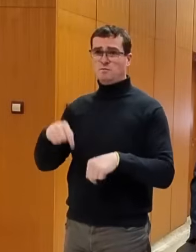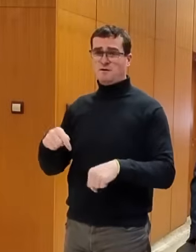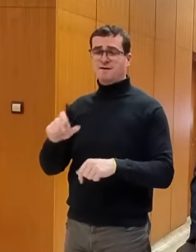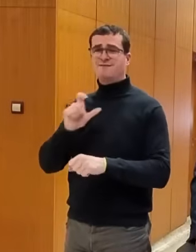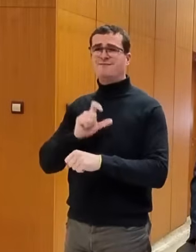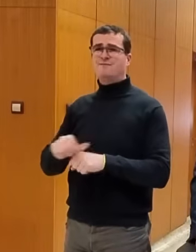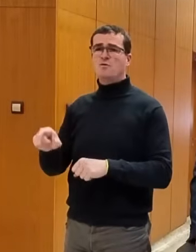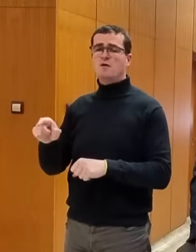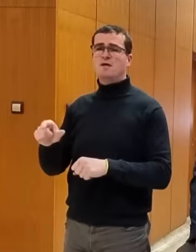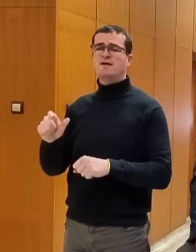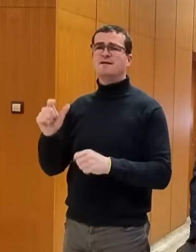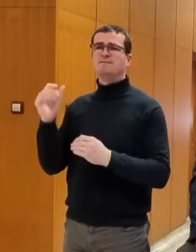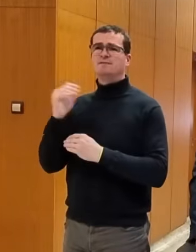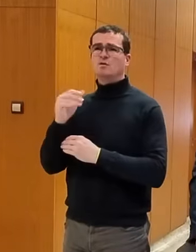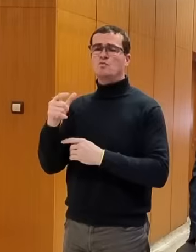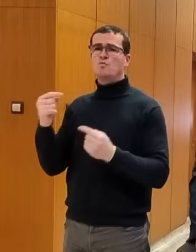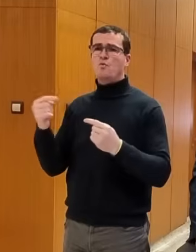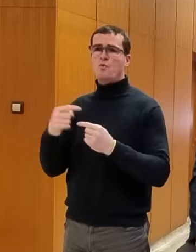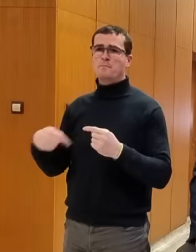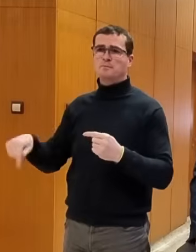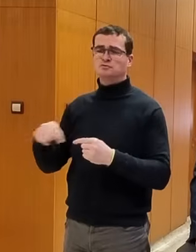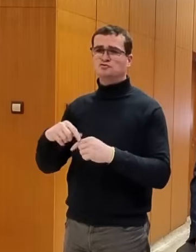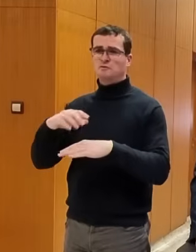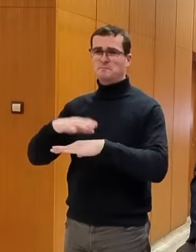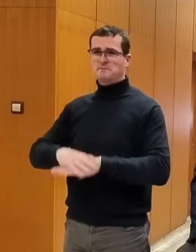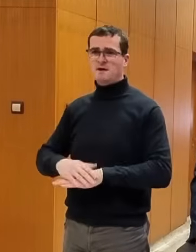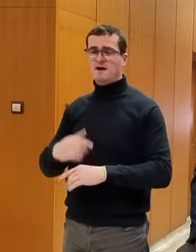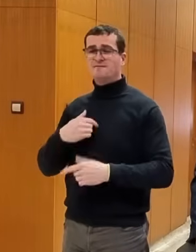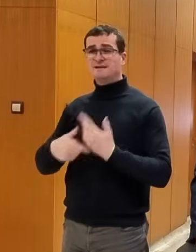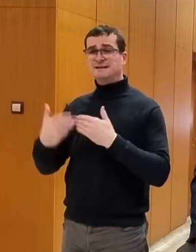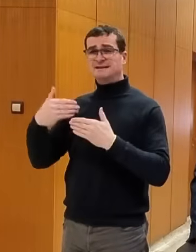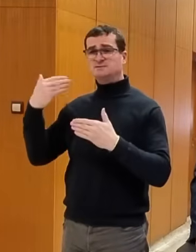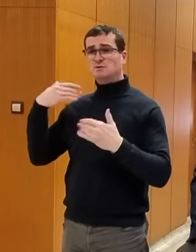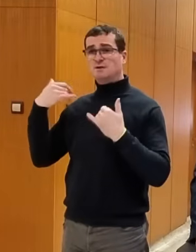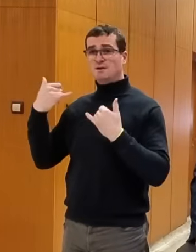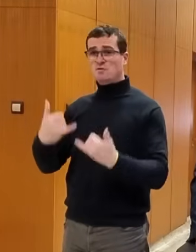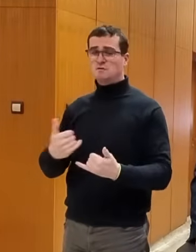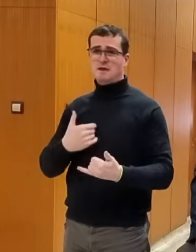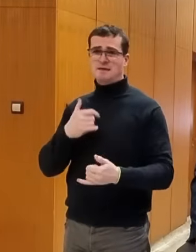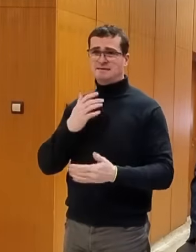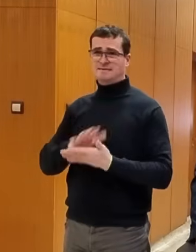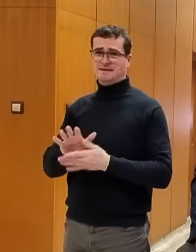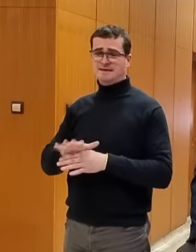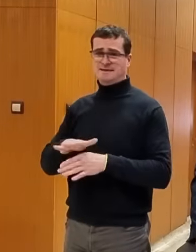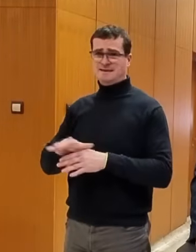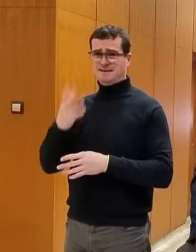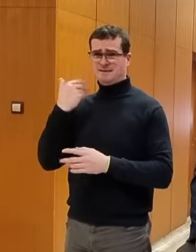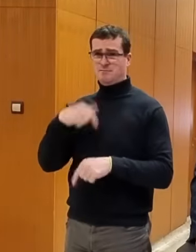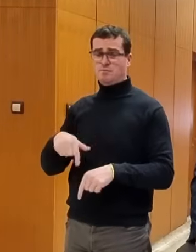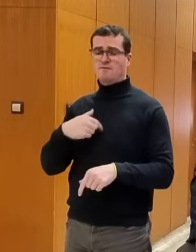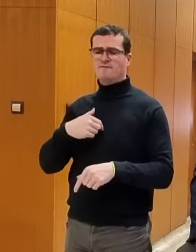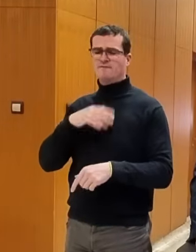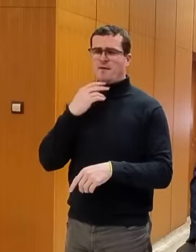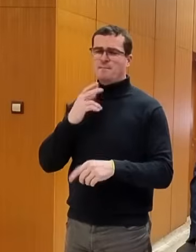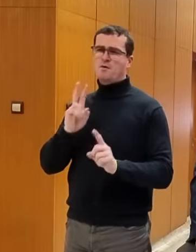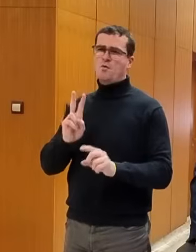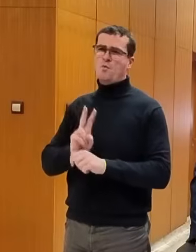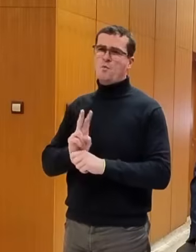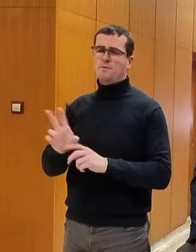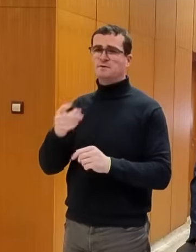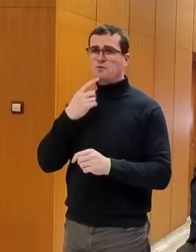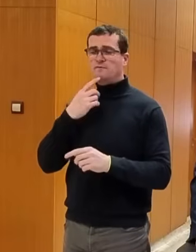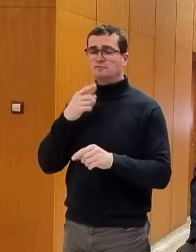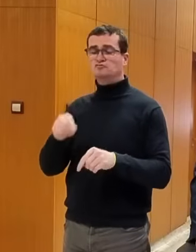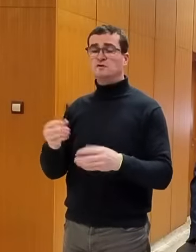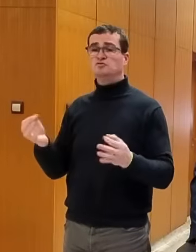republiku z hľadiska výkonu opozičných práv, ktoré sa v histórii ešte na Slovensku nikdy nestali. Čiže ja by som bol veľmi opatrný s